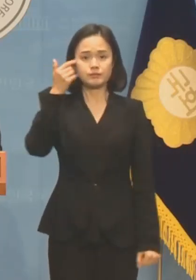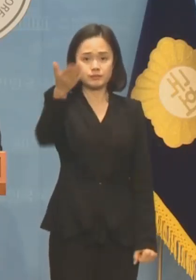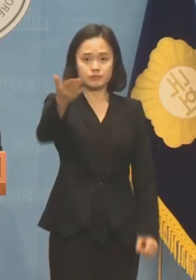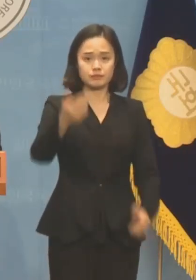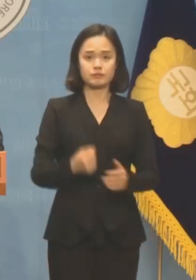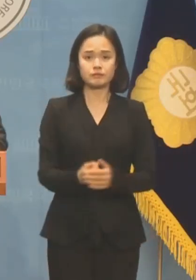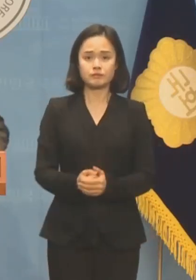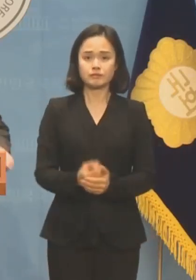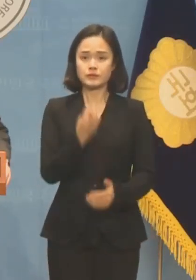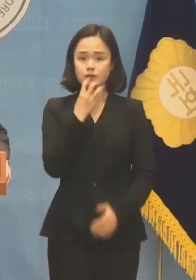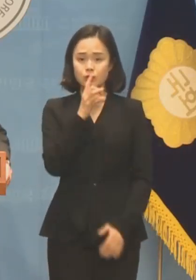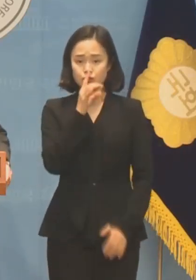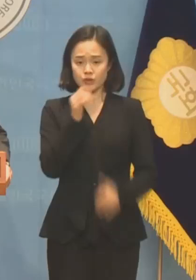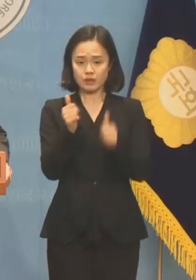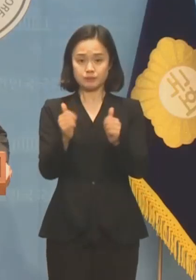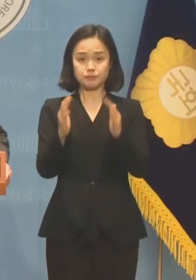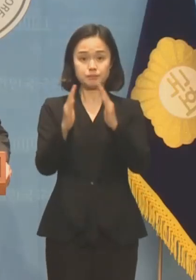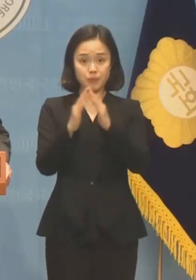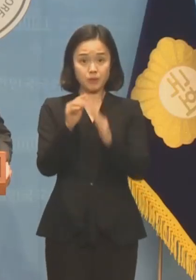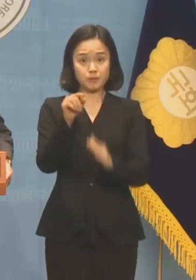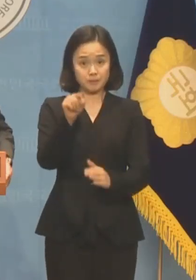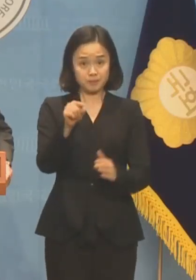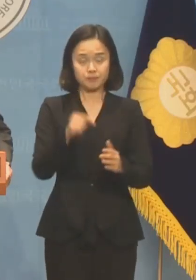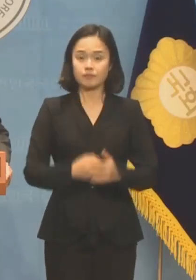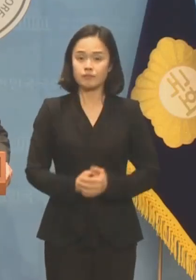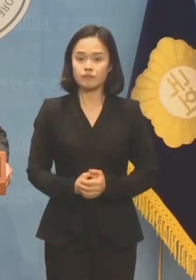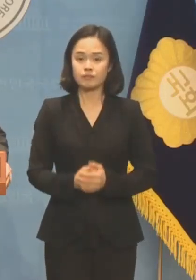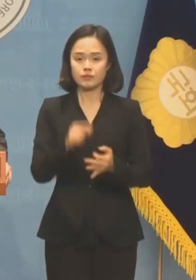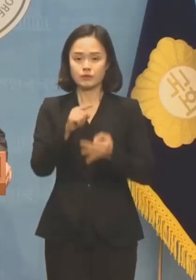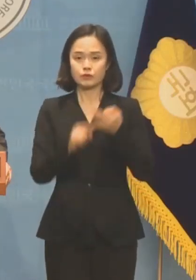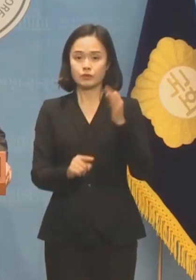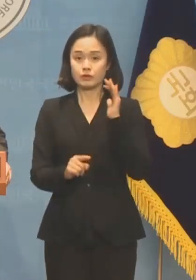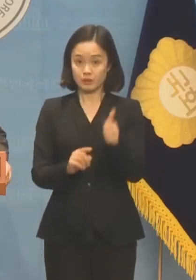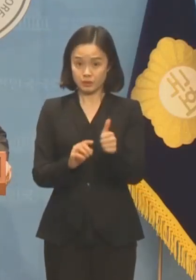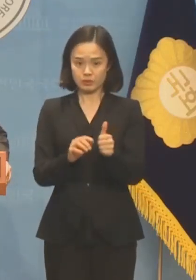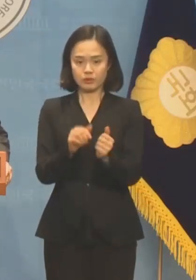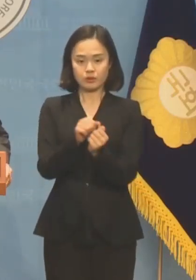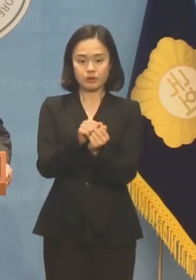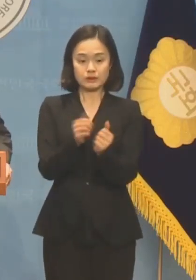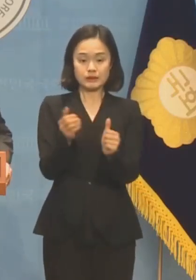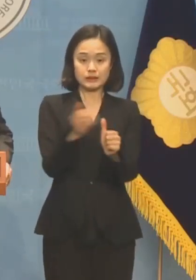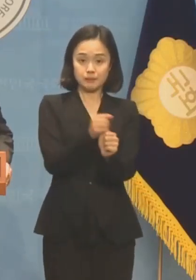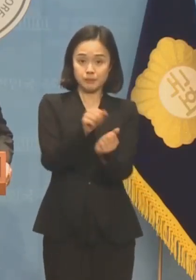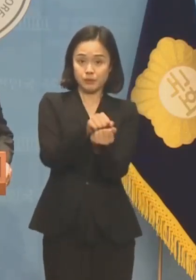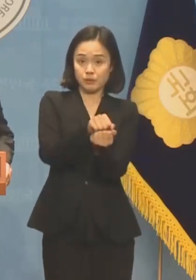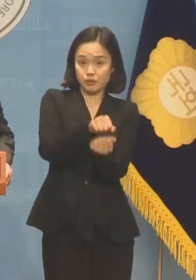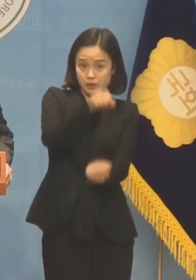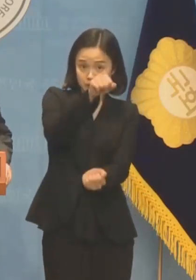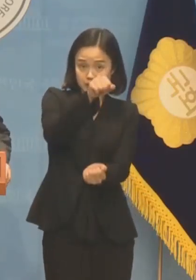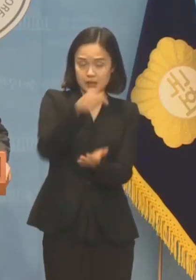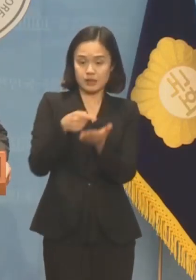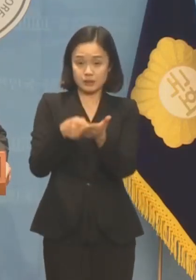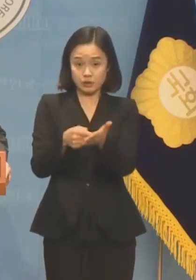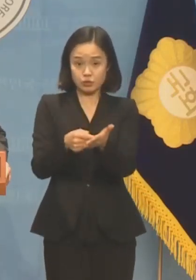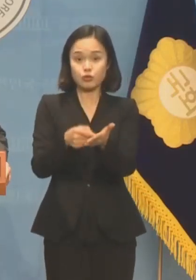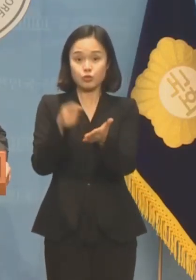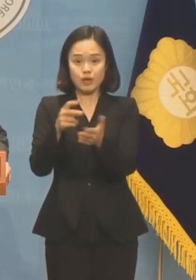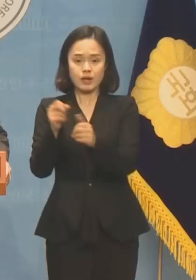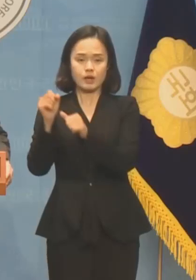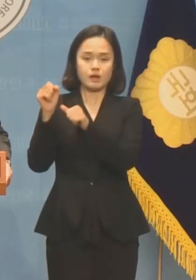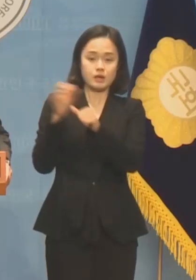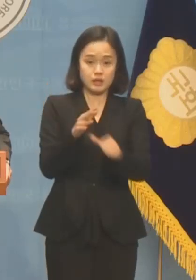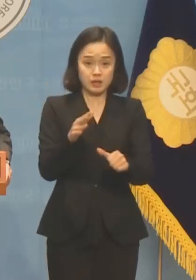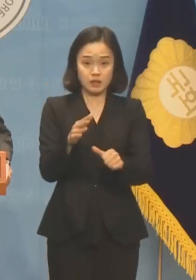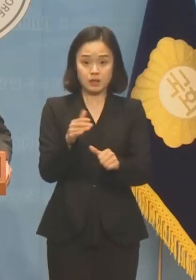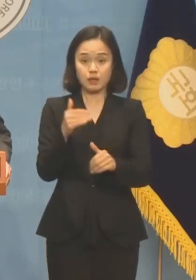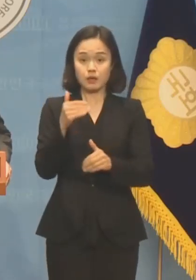서울중앙지법은 윤석열 대통령에 대한 체포영장 청구 및 기각 의혹과 관련해서 국민들 앞에 yes or